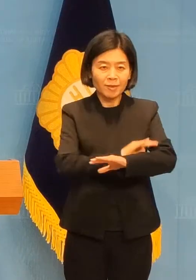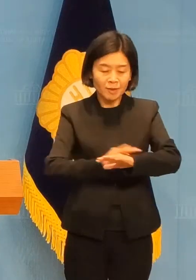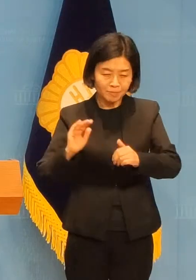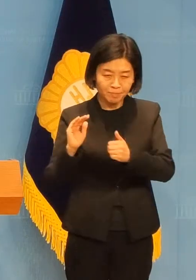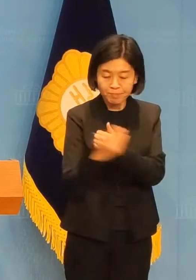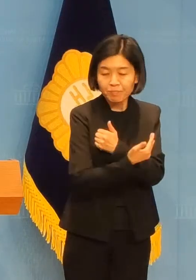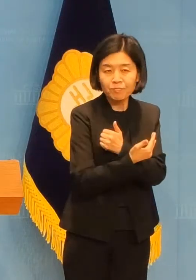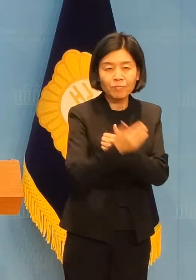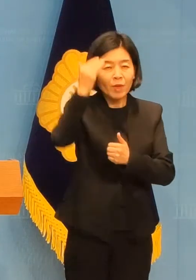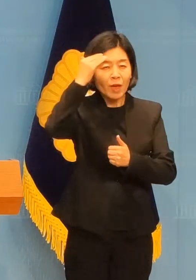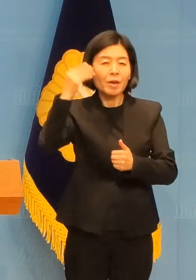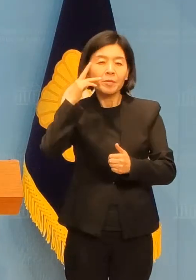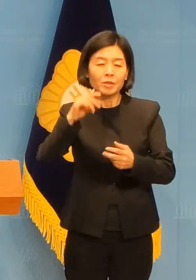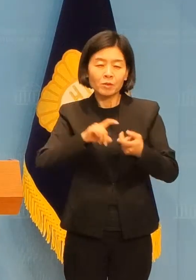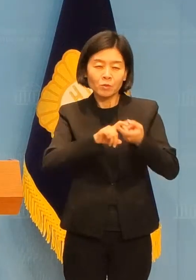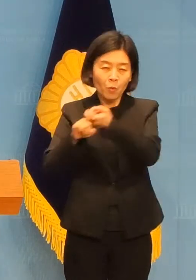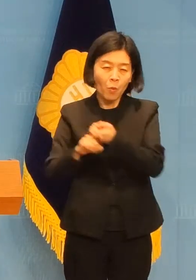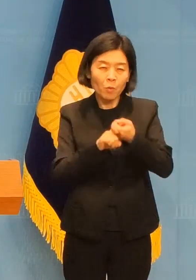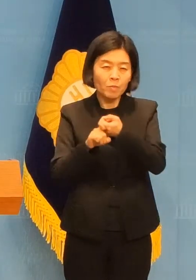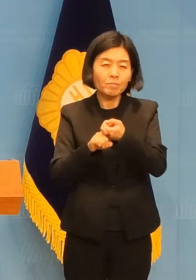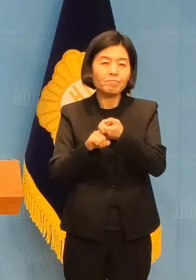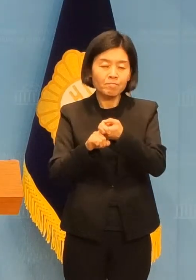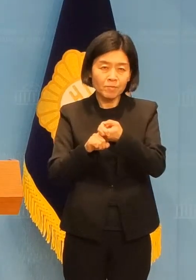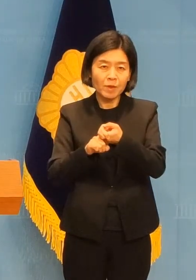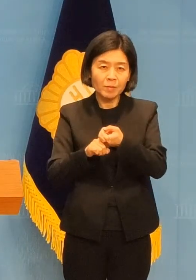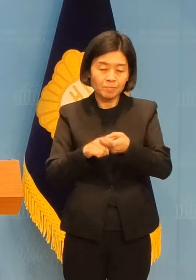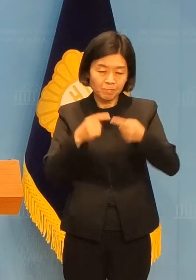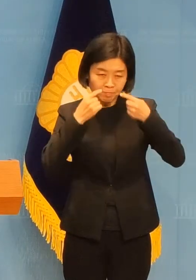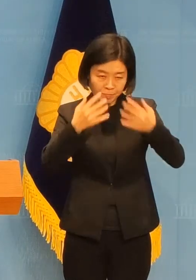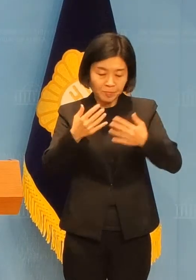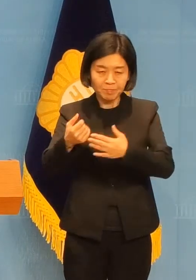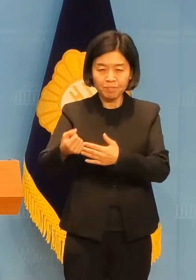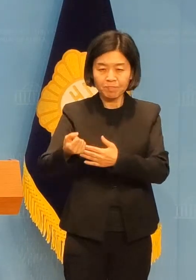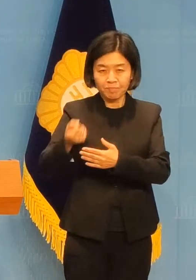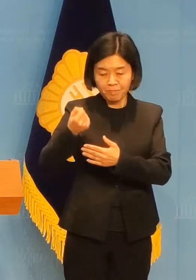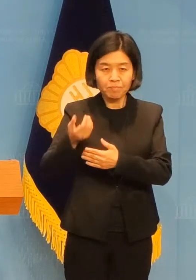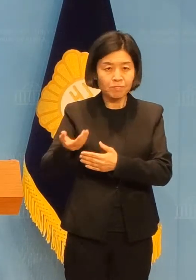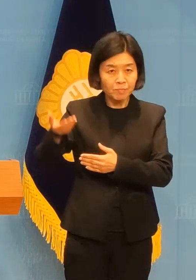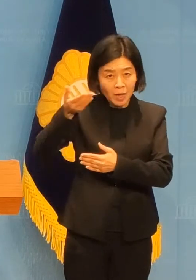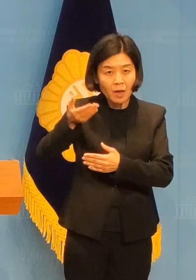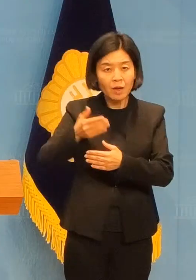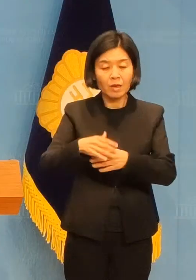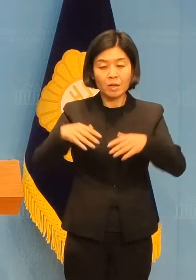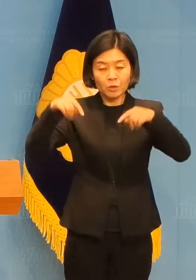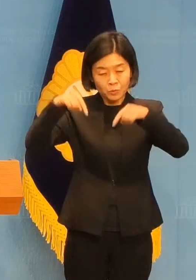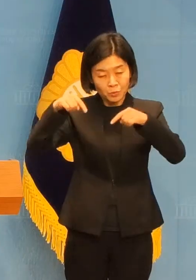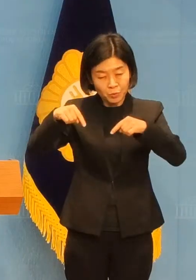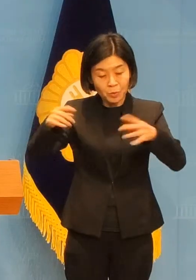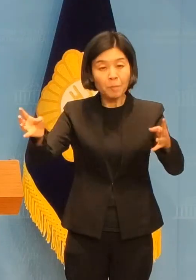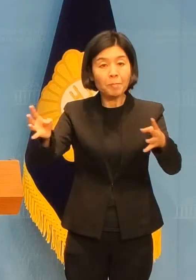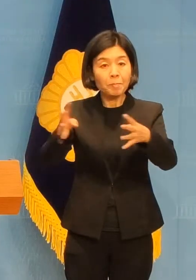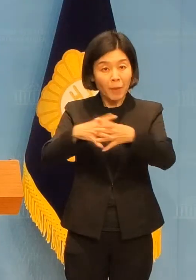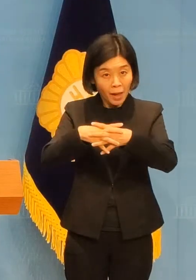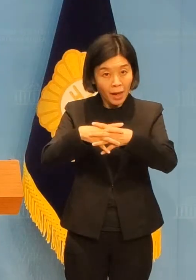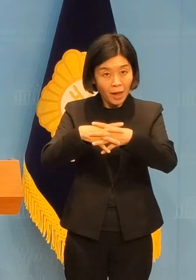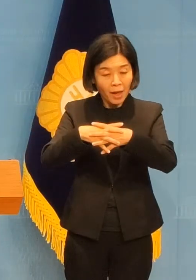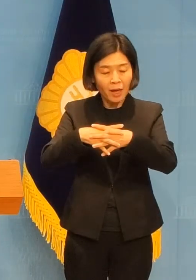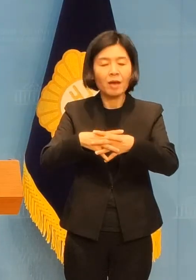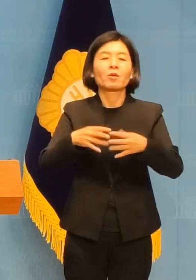한 단계 격상시킨 이번 협상 타결 결과를 국민과 함께 환영합니다.